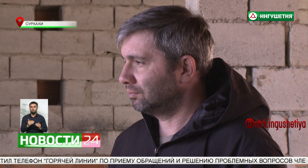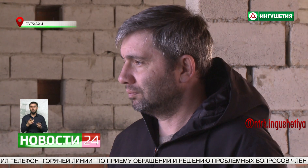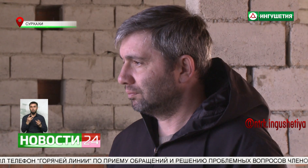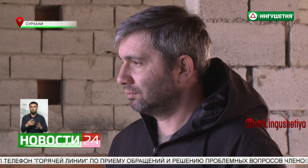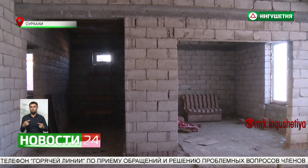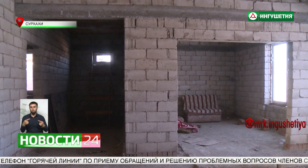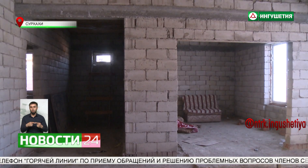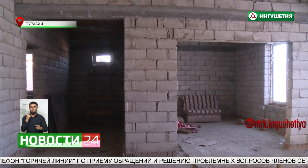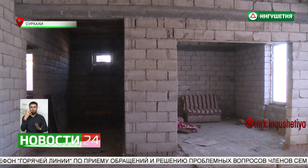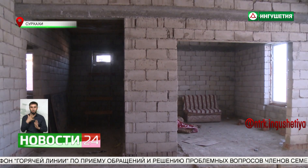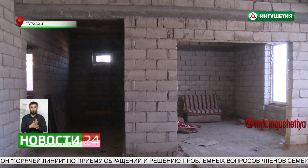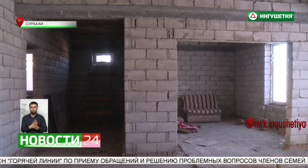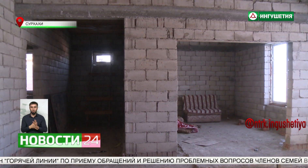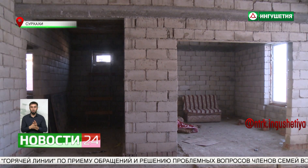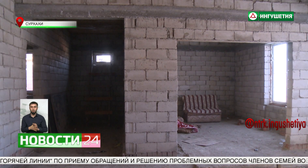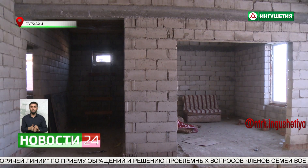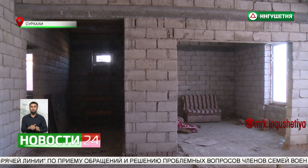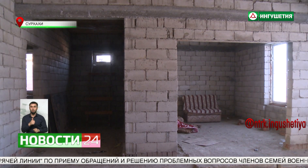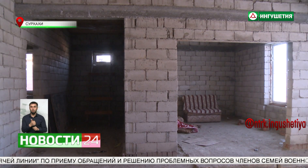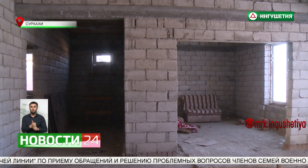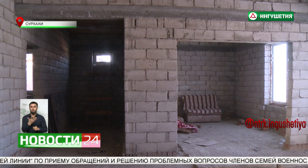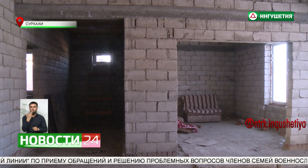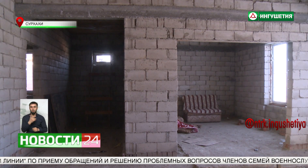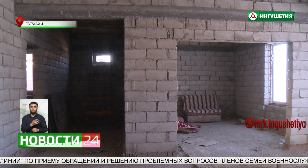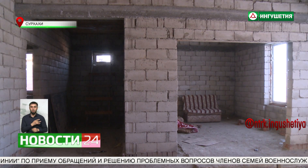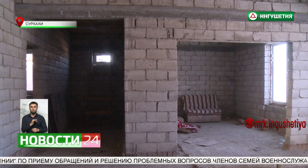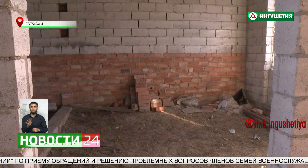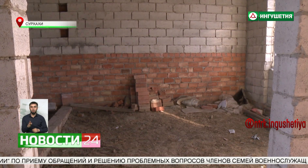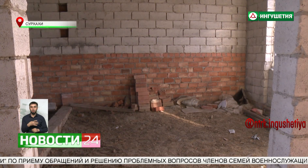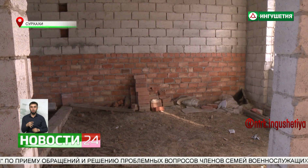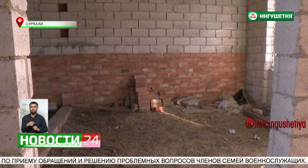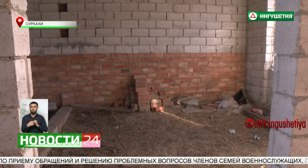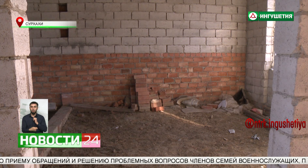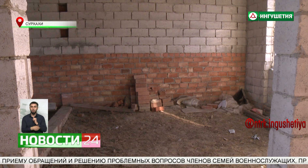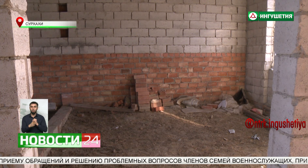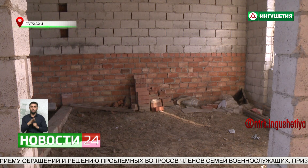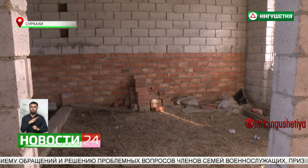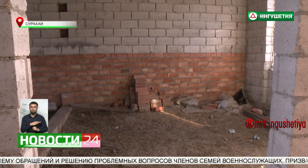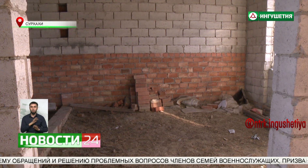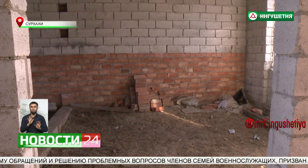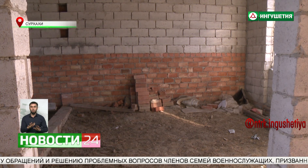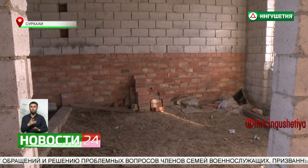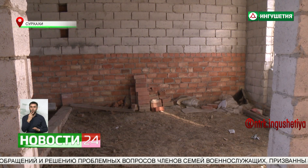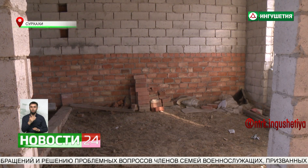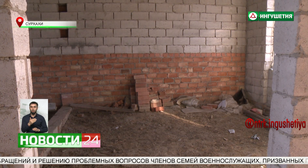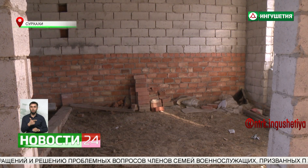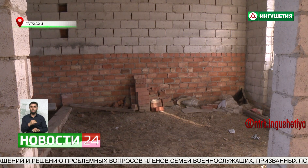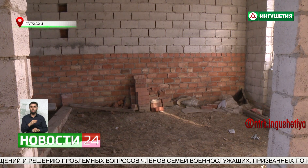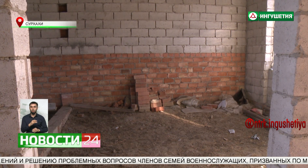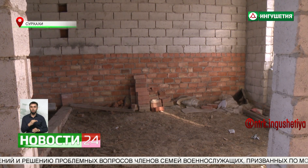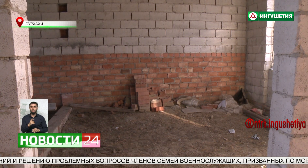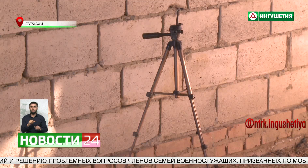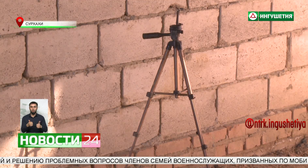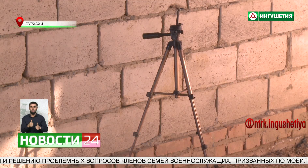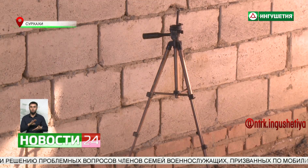простой, точной и ясной композицией. Основные цвета – белый и серый. Материалы будут использоваться только обычных геометрических